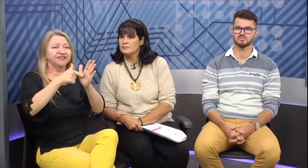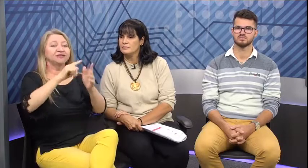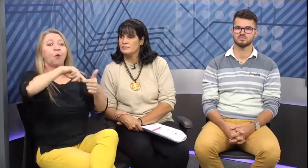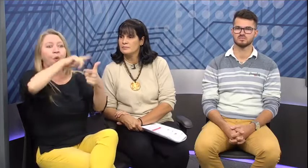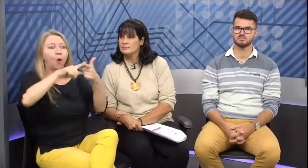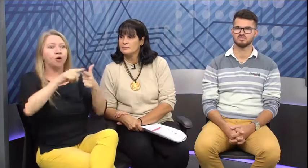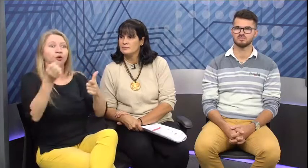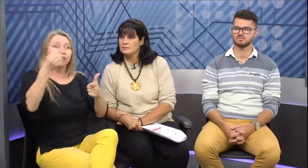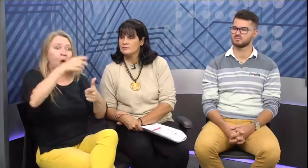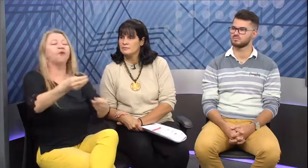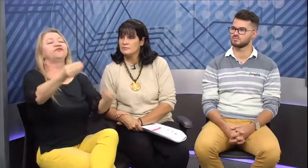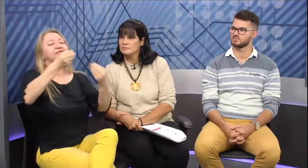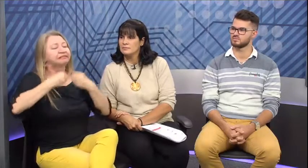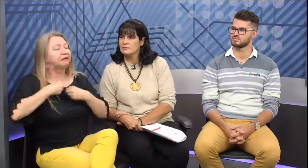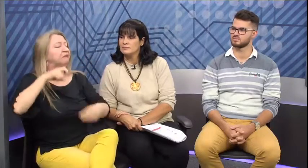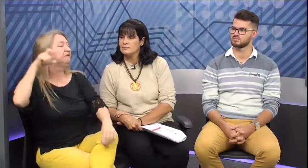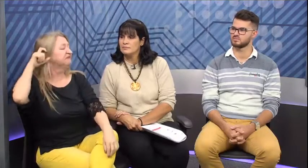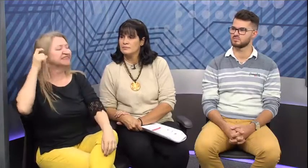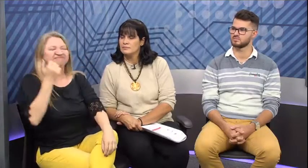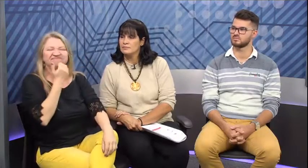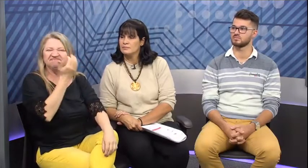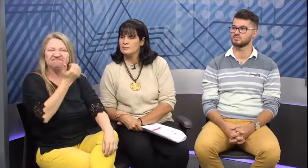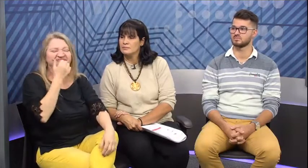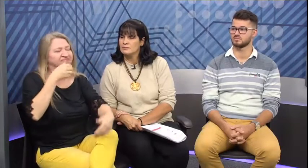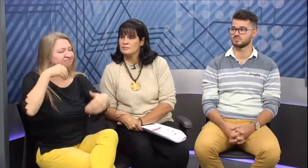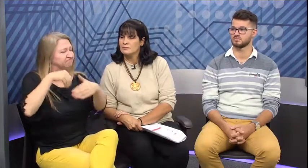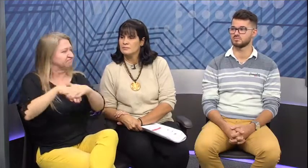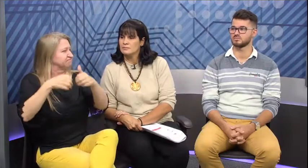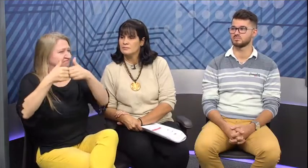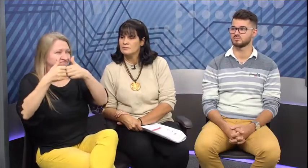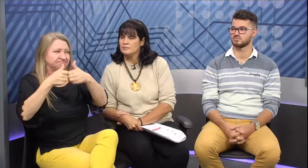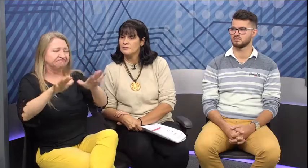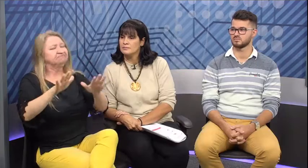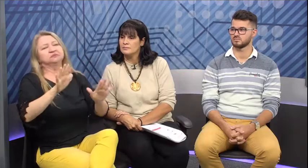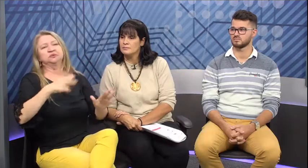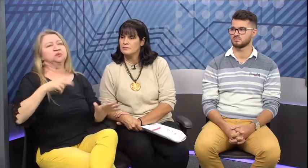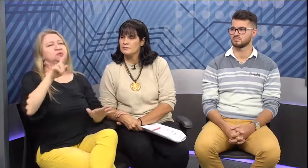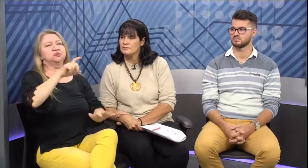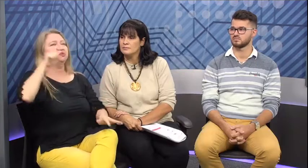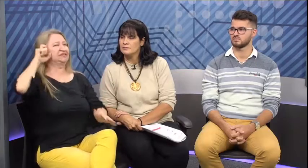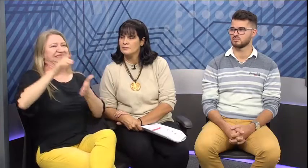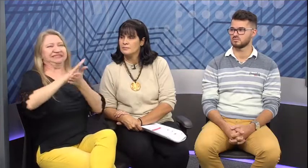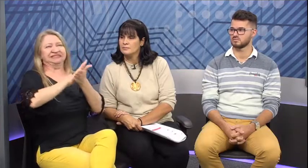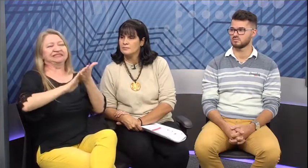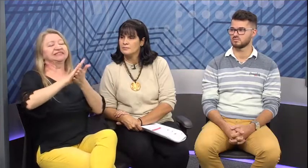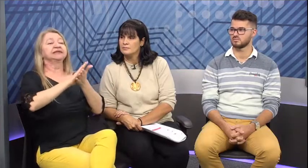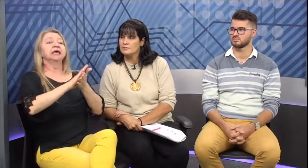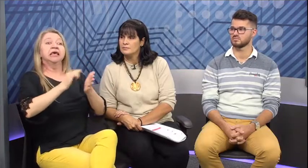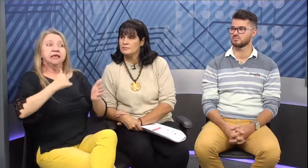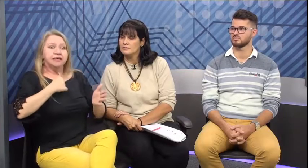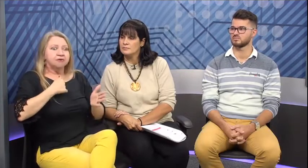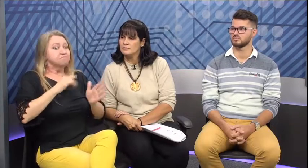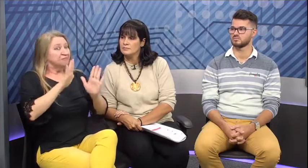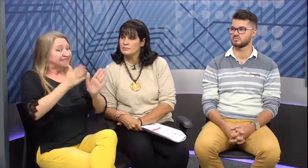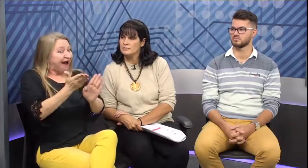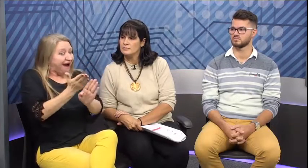aparelho. Depois eu recebi um outro tipo de aparelho, mas mesmo assim não tive respostas com o aparelho e deixei de